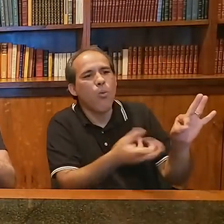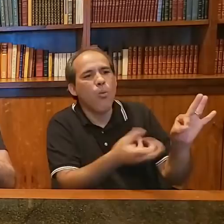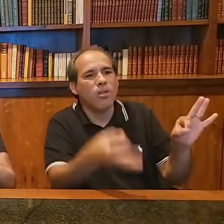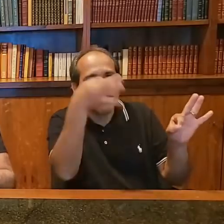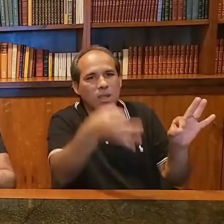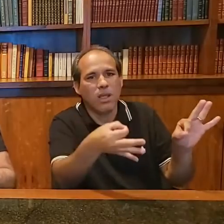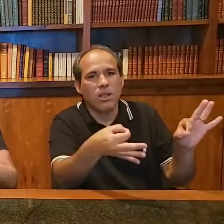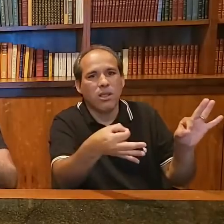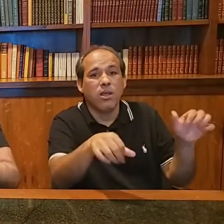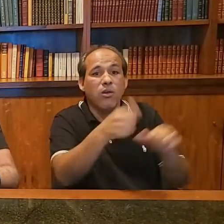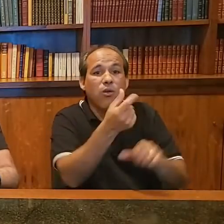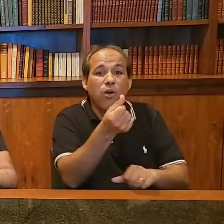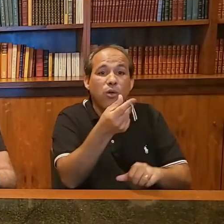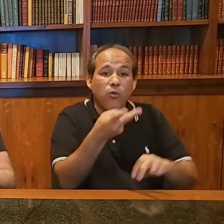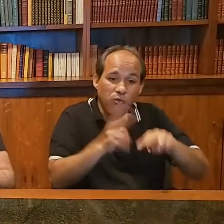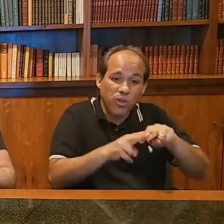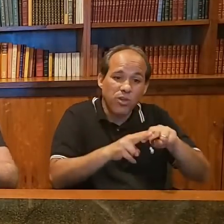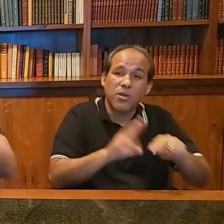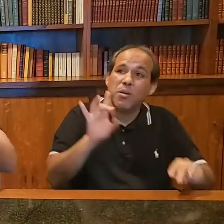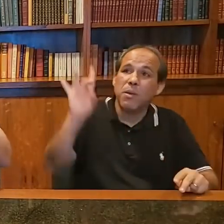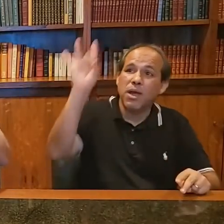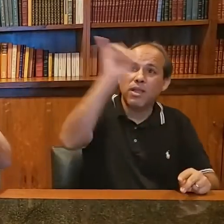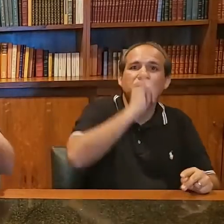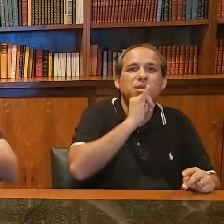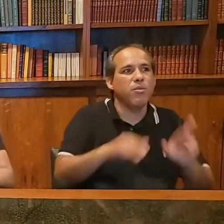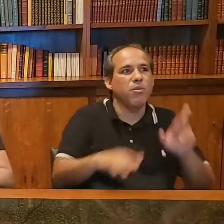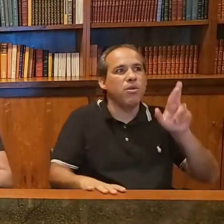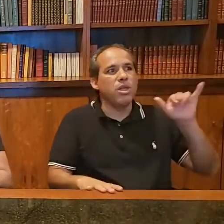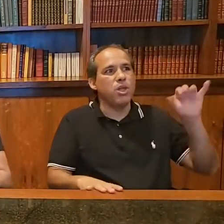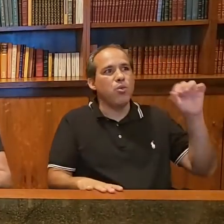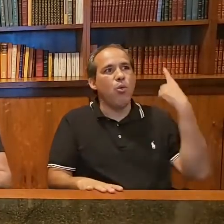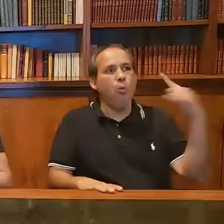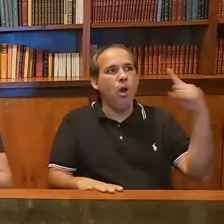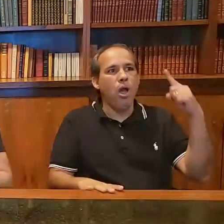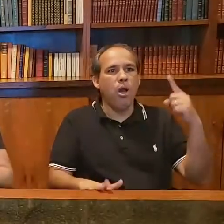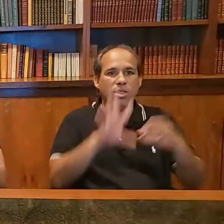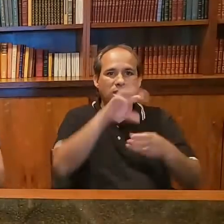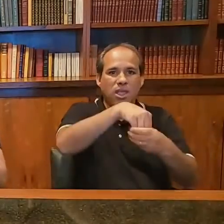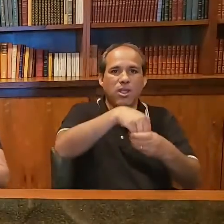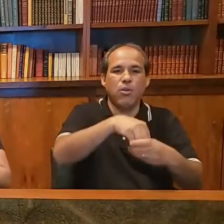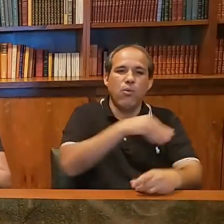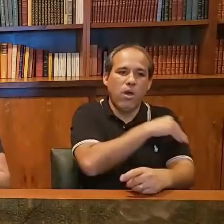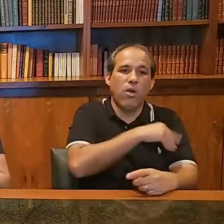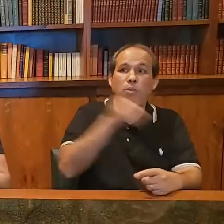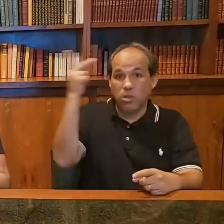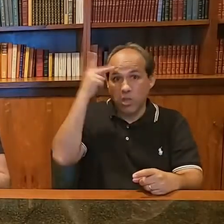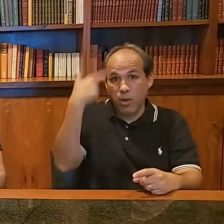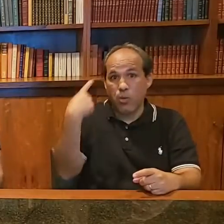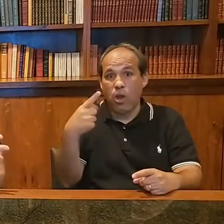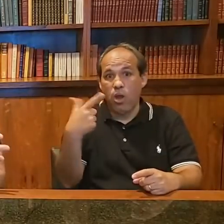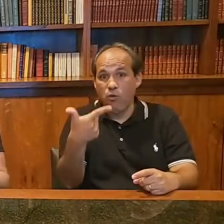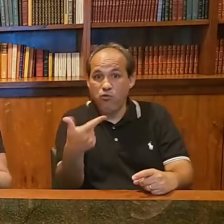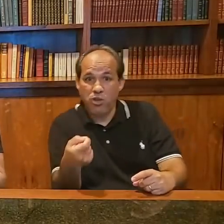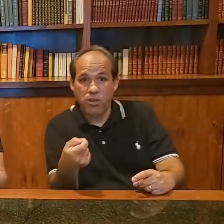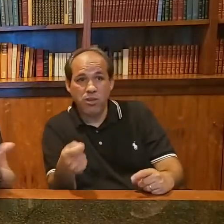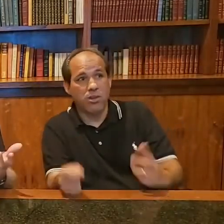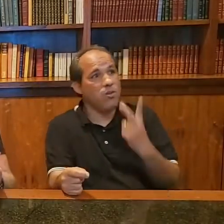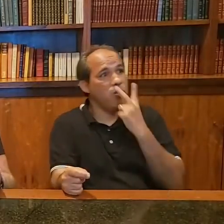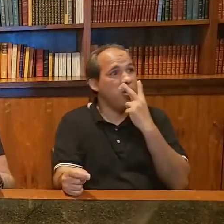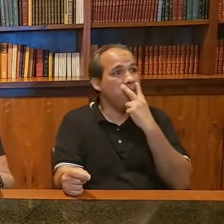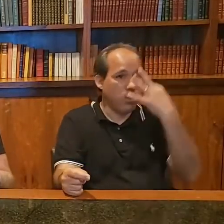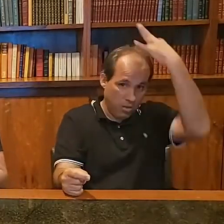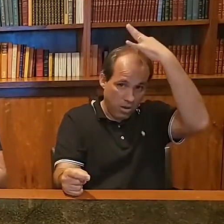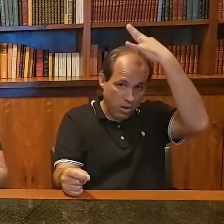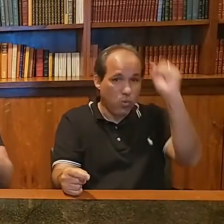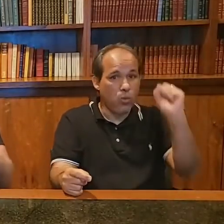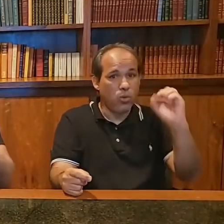um valor fixo para cada estado. Rio de Janeiro vai botar R$ 1 no álcool. São Paulo, R$ 1,20. Né? Espírito Santo, 80